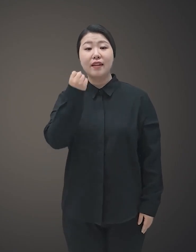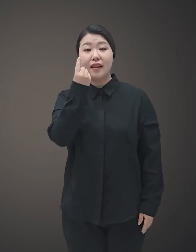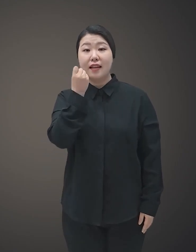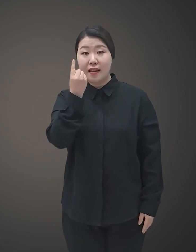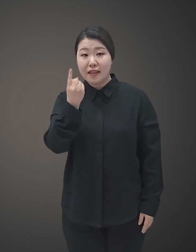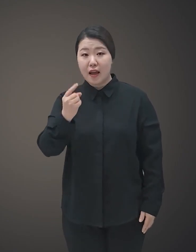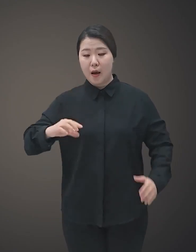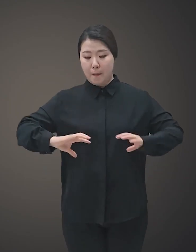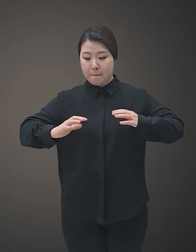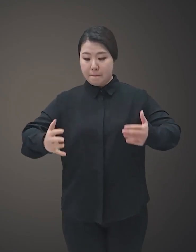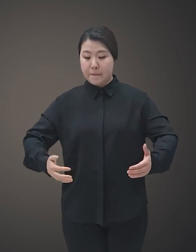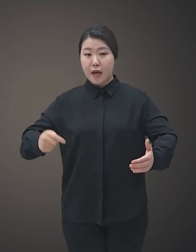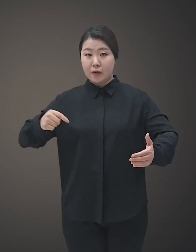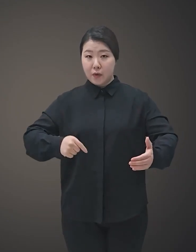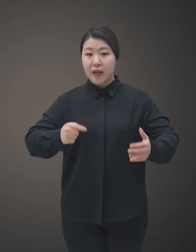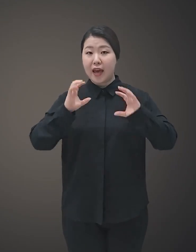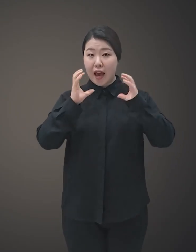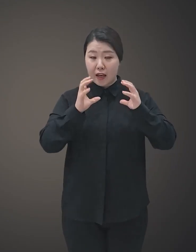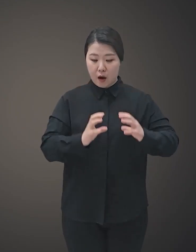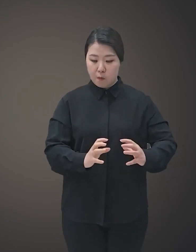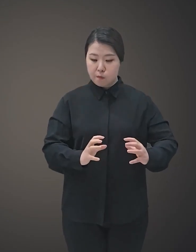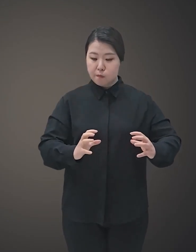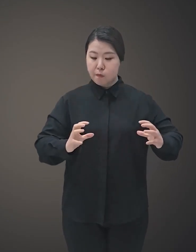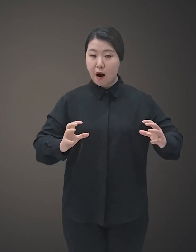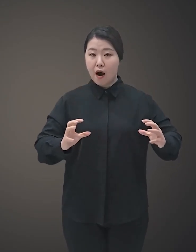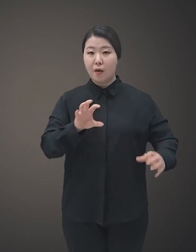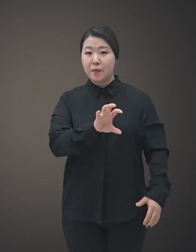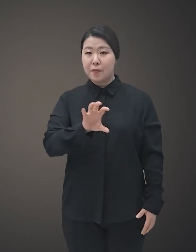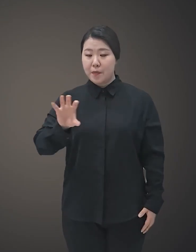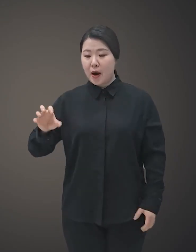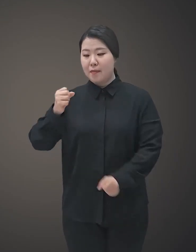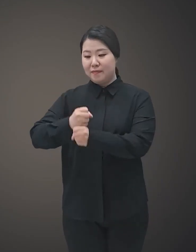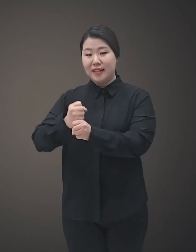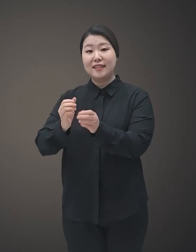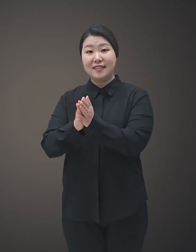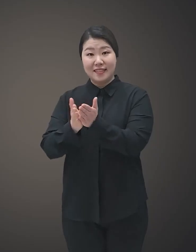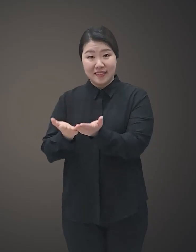달마다 태아의 성장을 실제 크기로 보여주는 팝업부 베이비 팝.